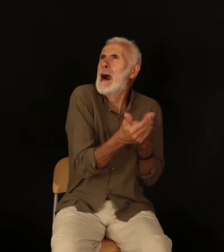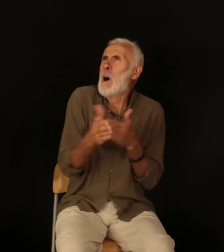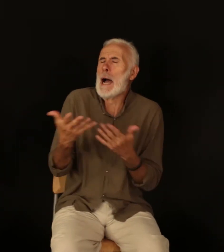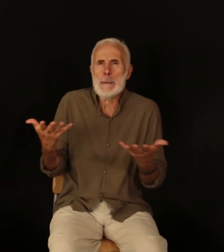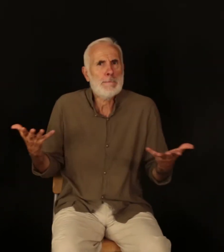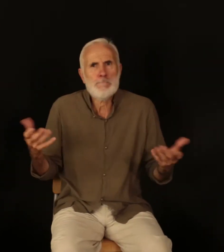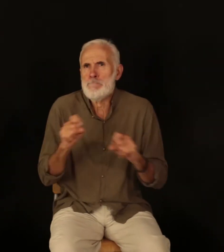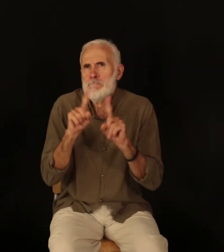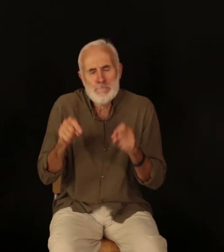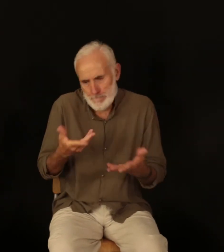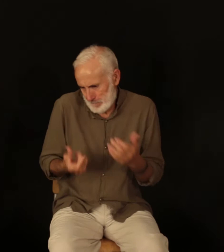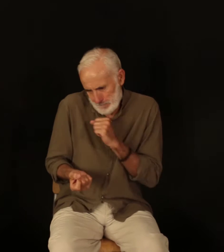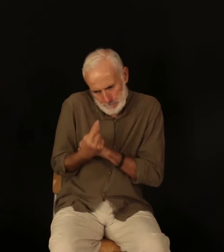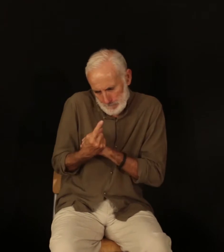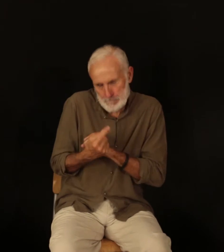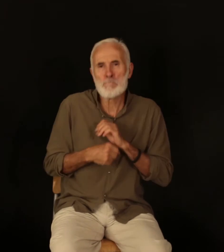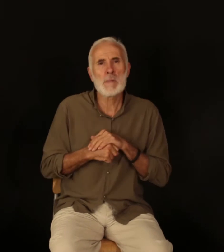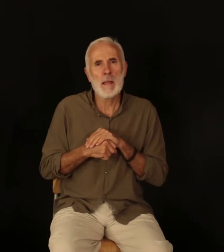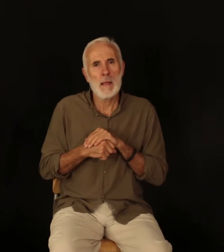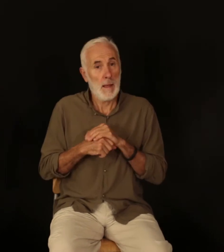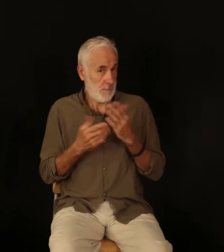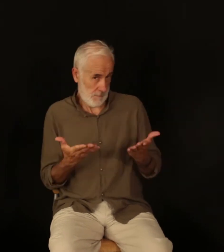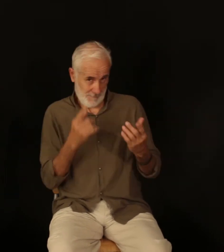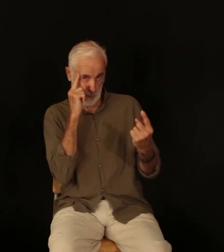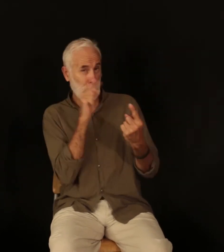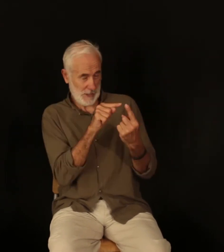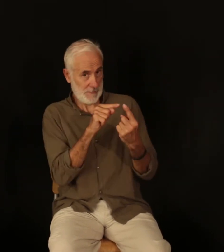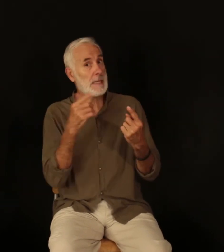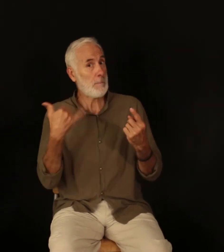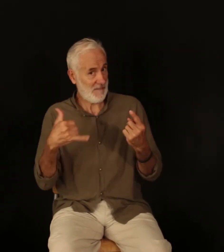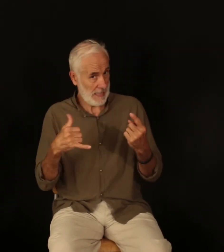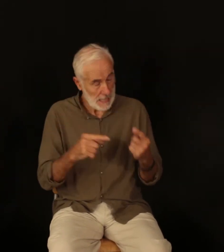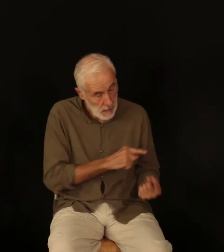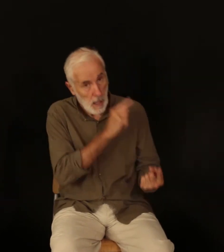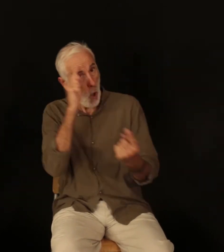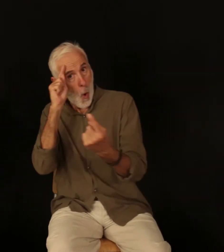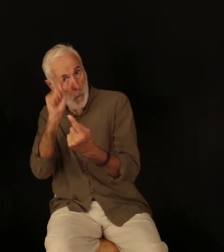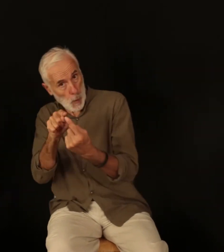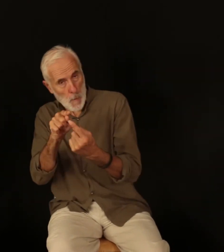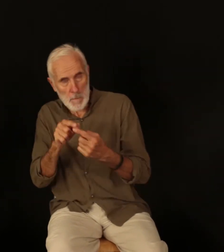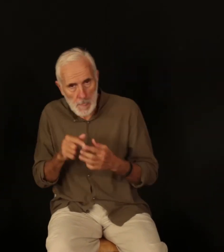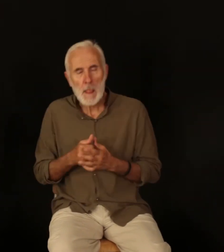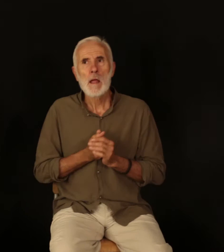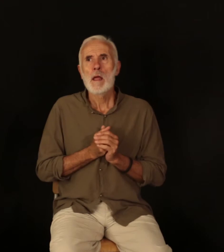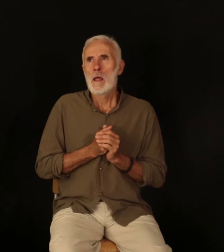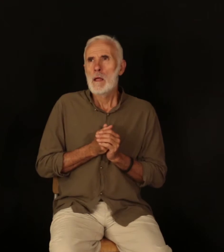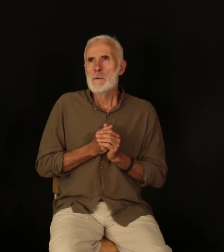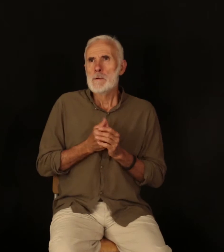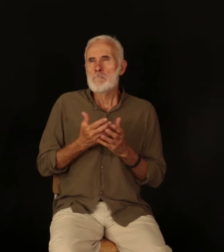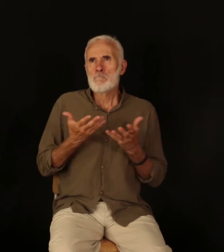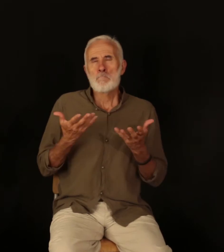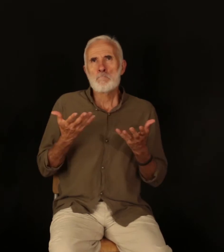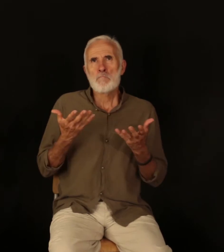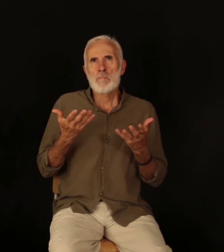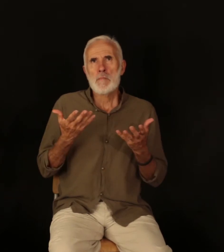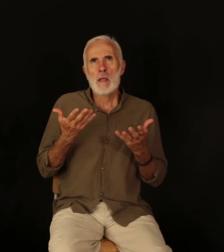Et l'autre objectif de la revue, c'était de répondre à cette exigence qui veut